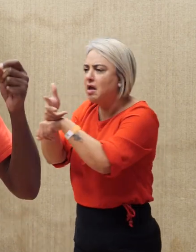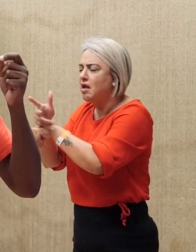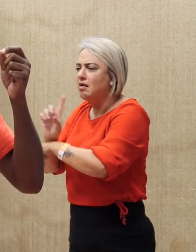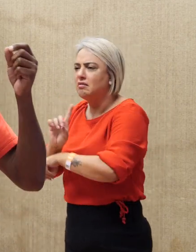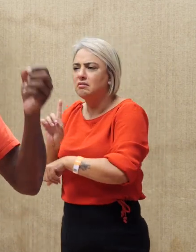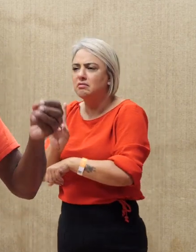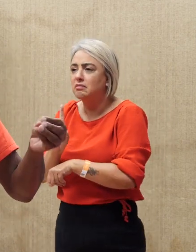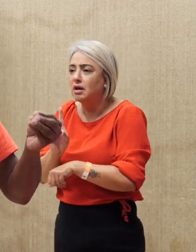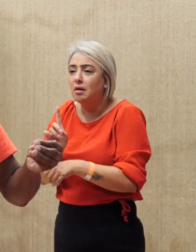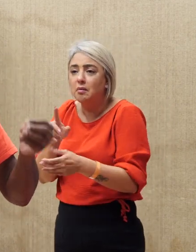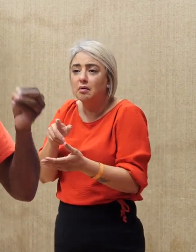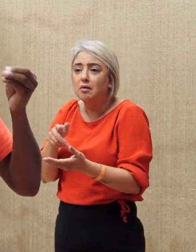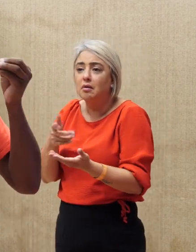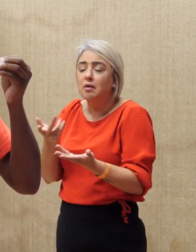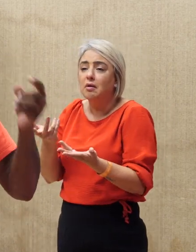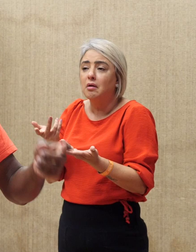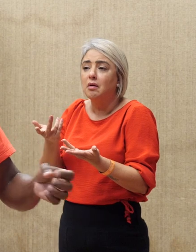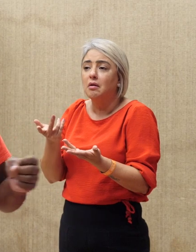são,